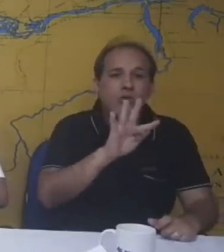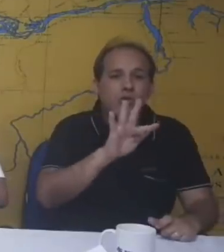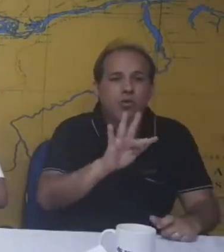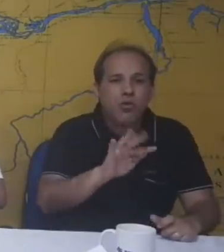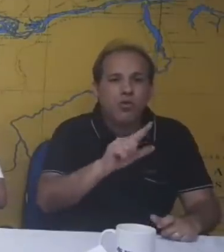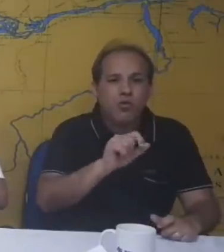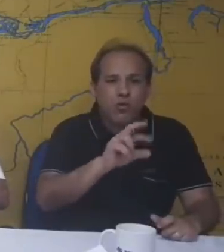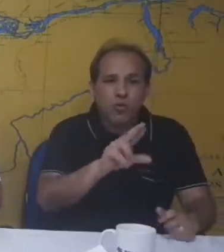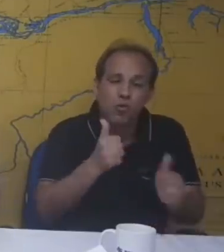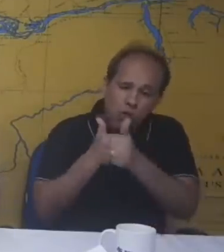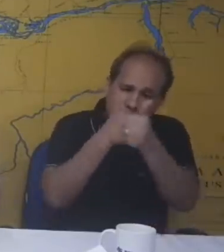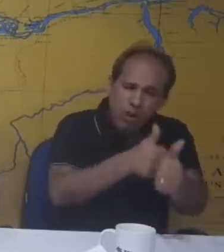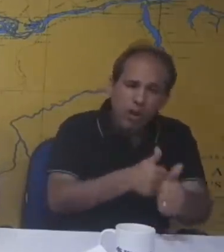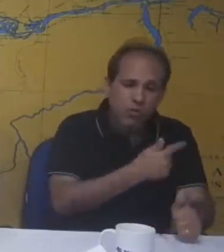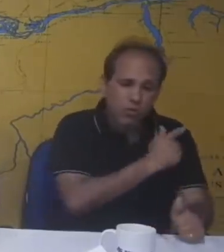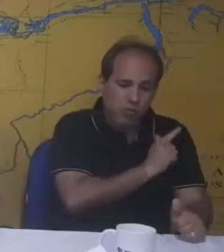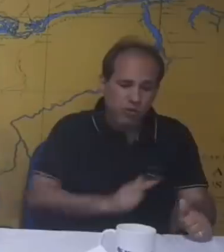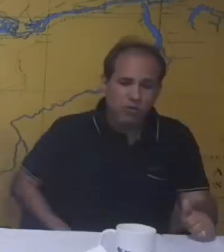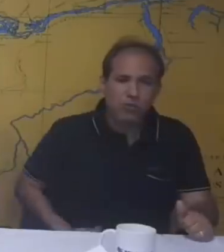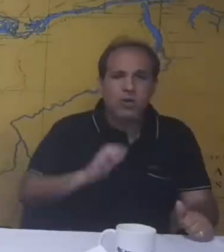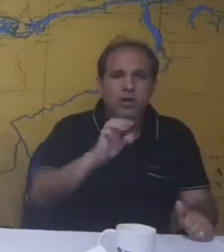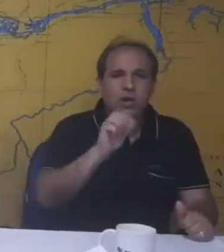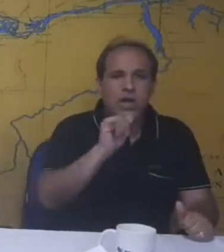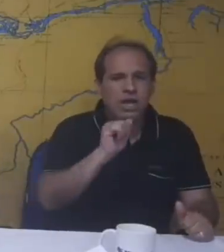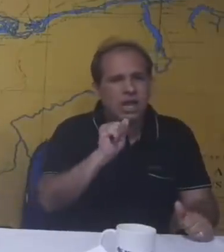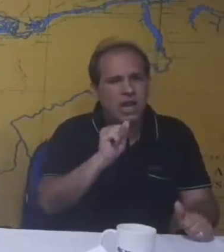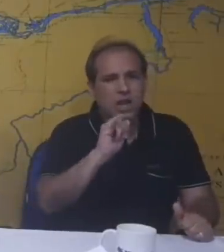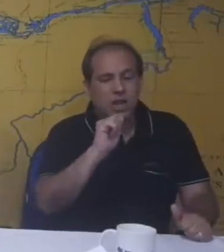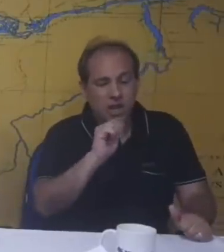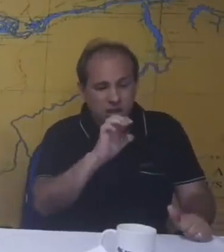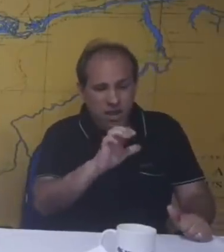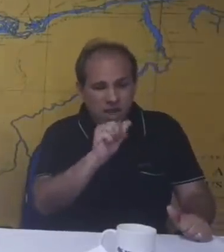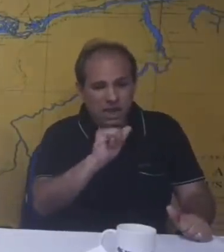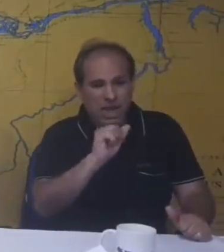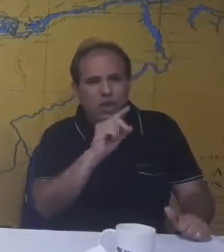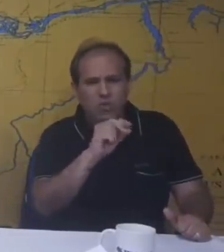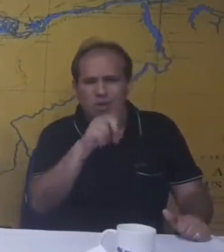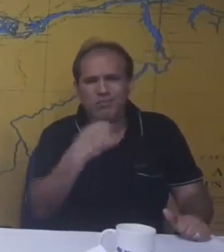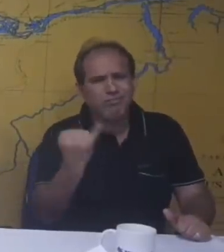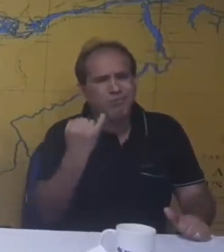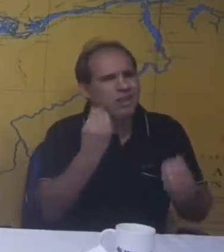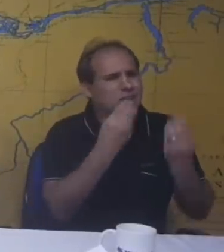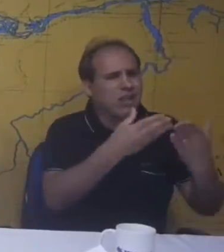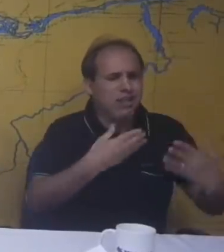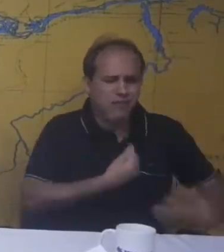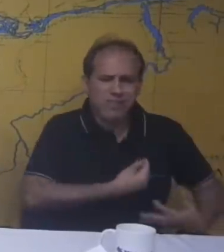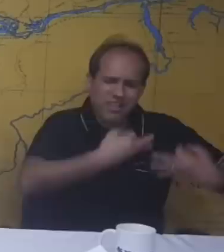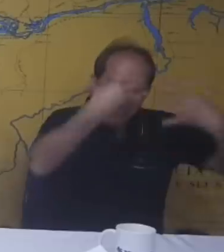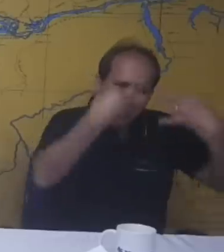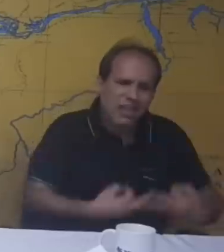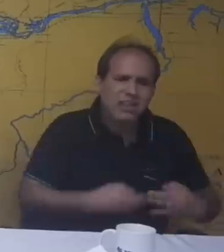governador Ronaldo Caiado e o senhor não imagina o que isso significa para essas pessoas. É dignidade, é